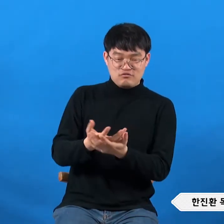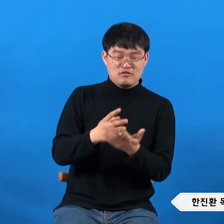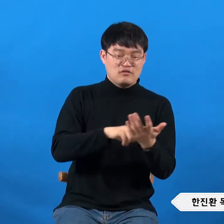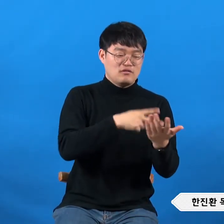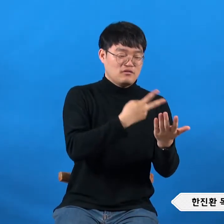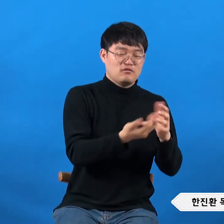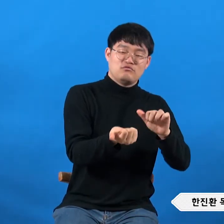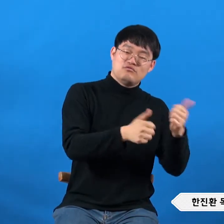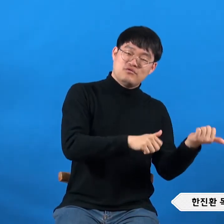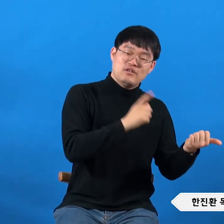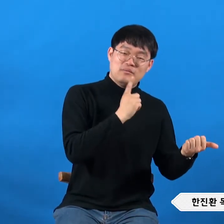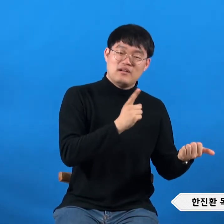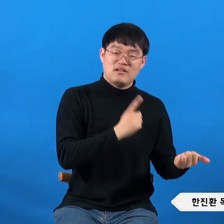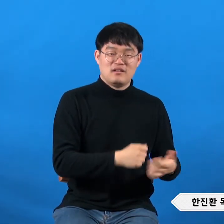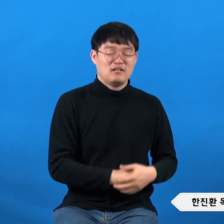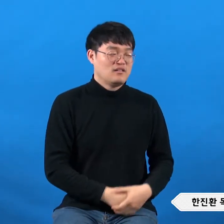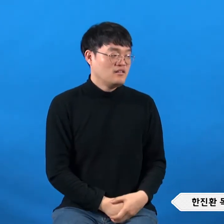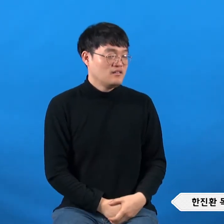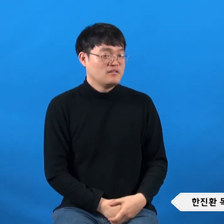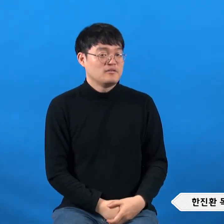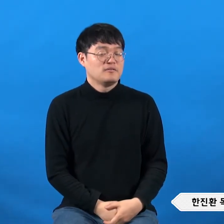죽어버렸습니다.